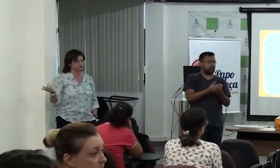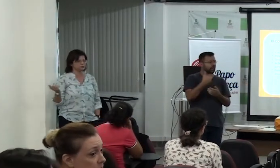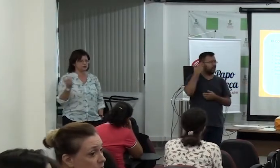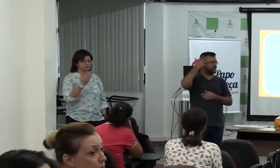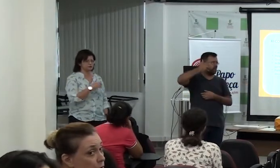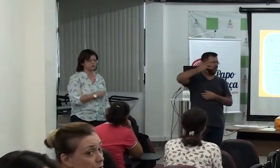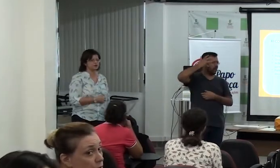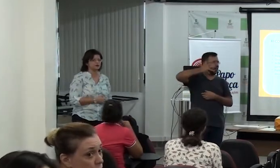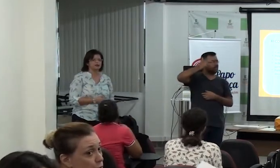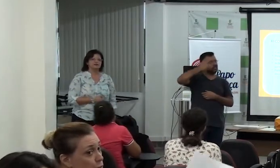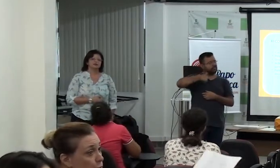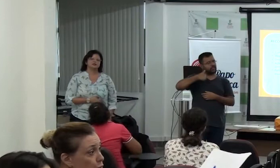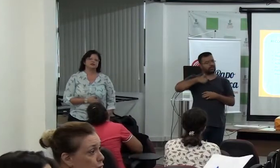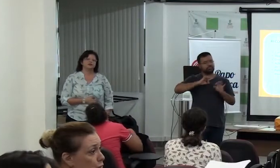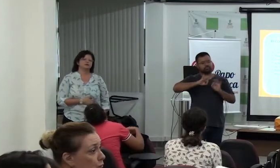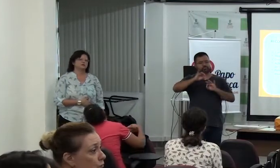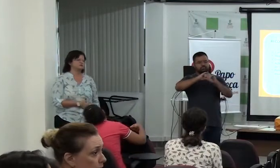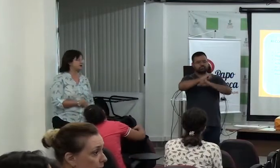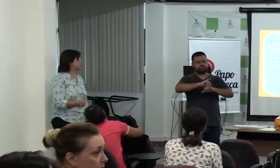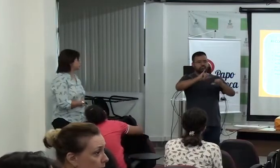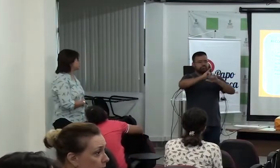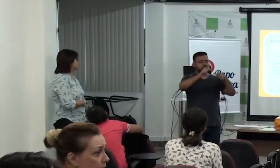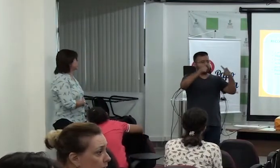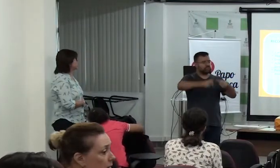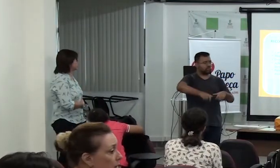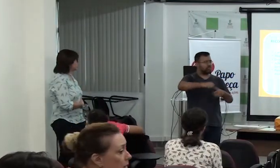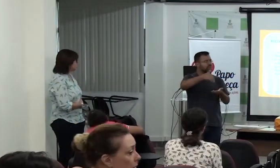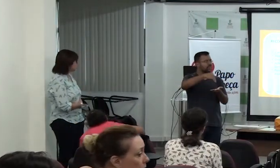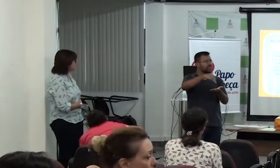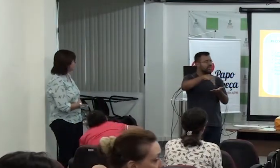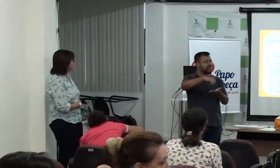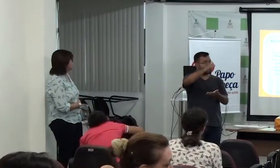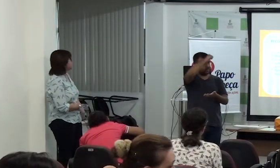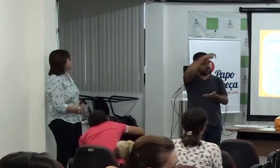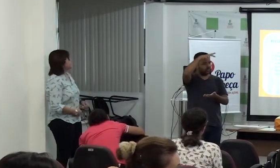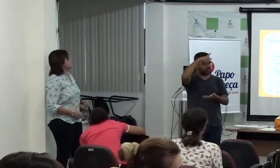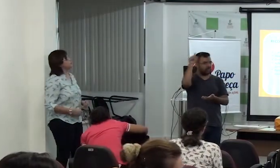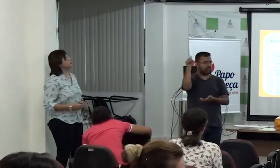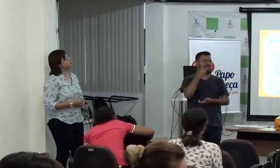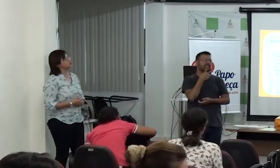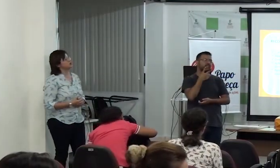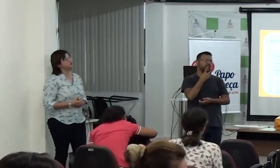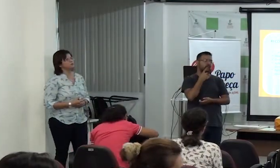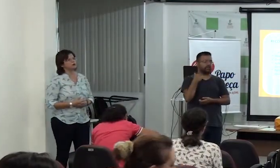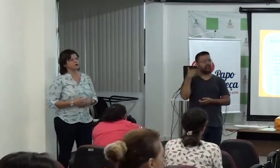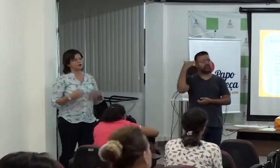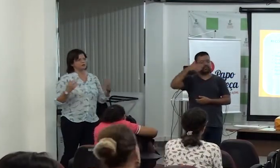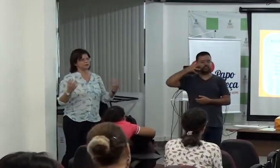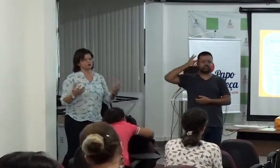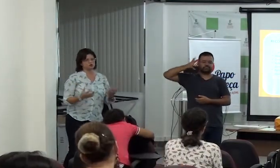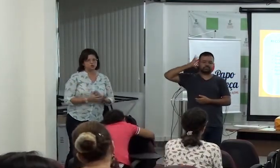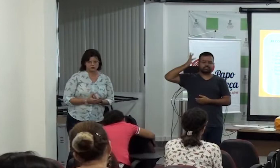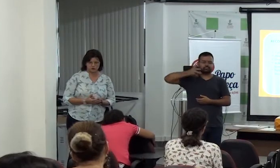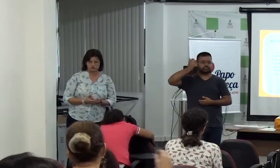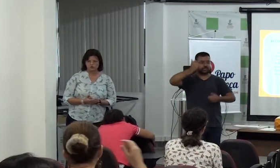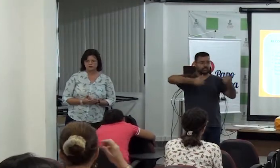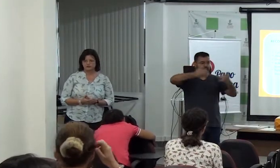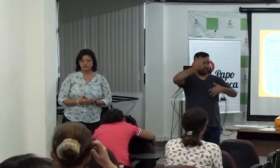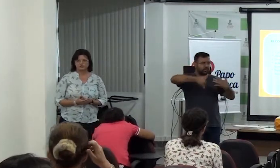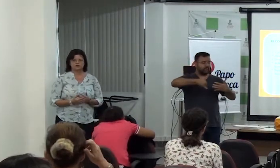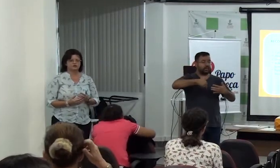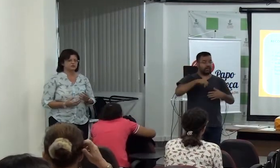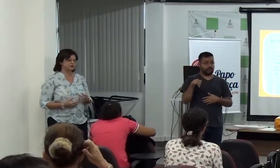que eu fiz recentemente com o pessoal da Secretaria Municipal de Educação de Vitória, e a gente, os